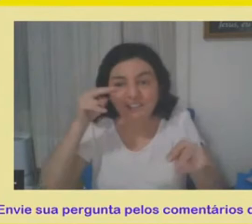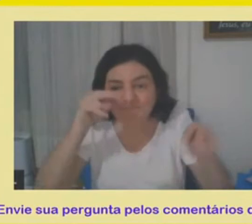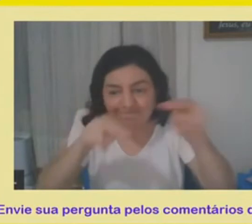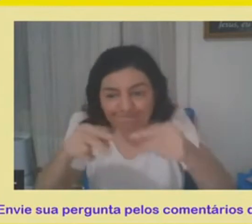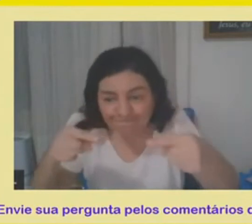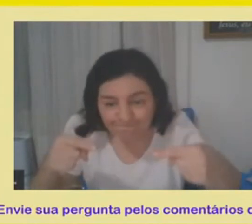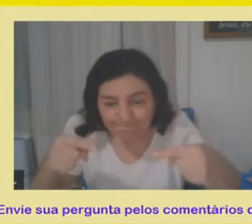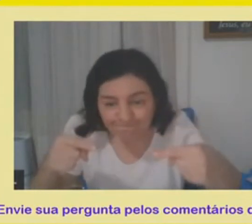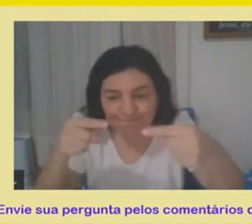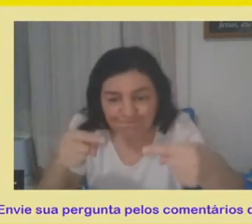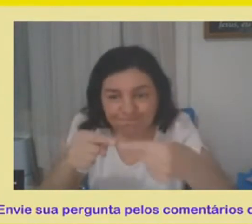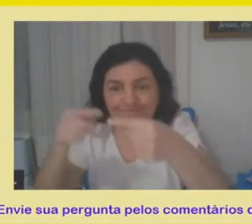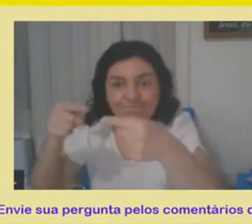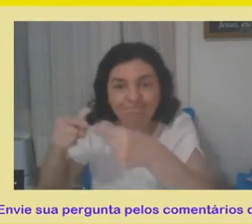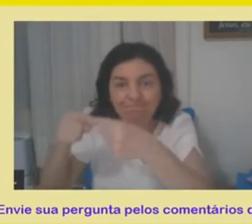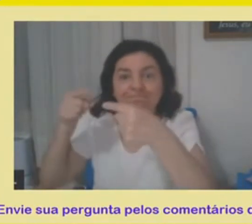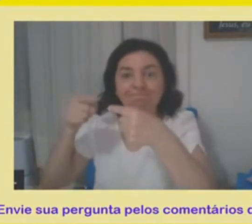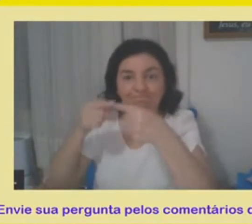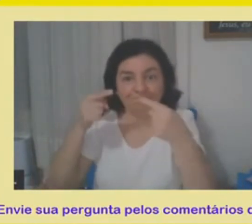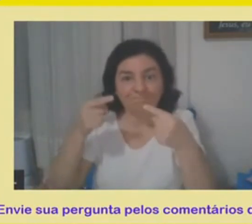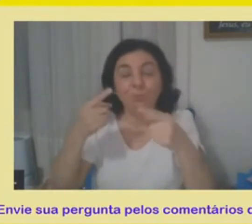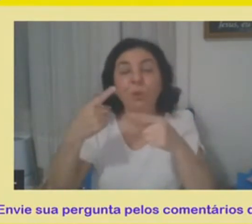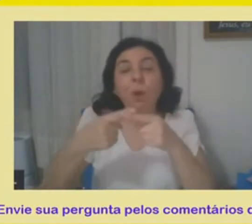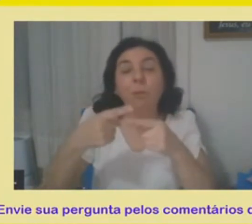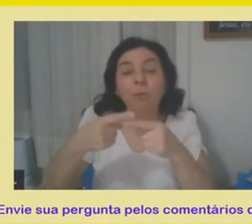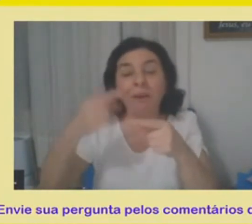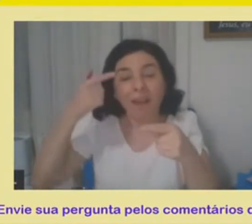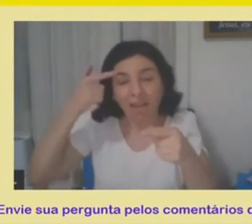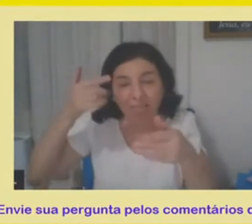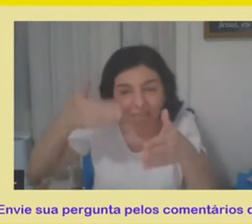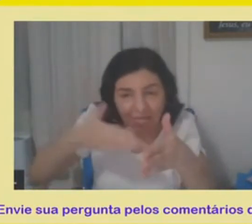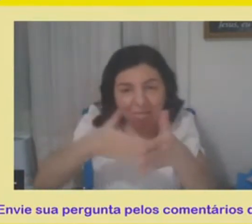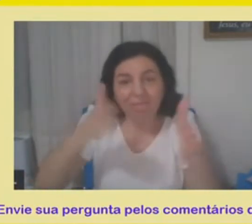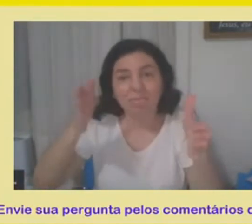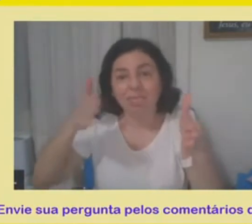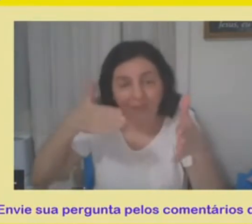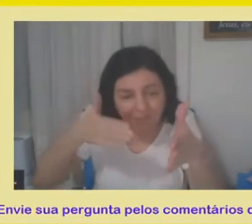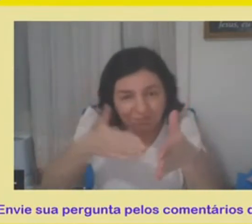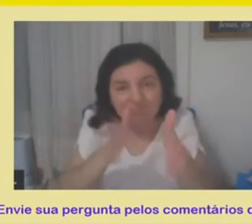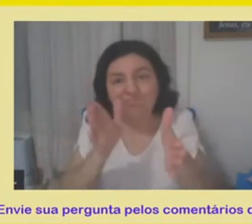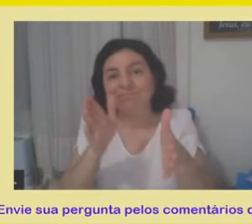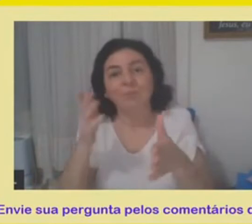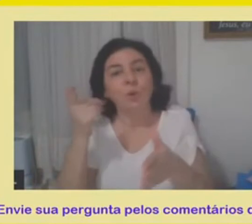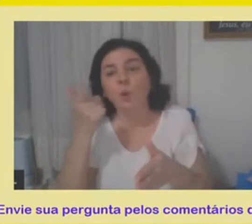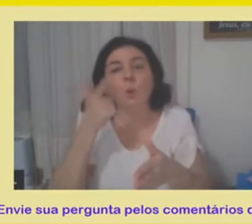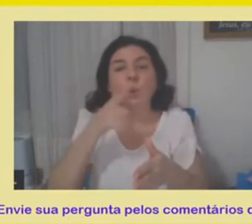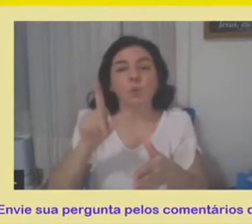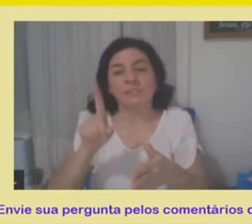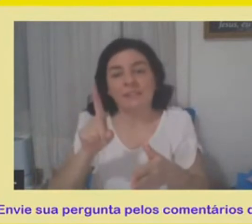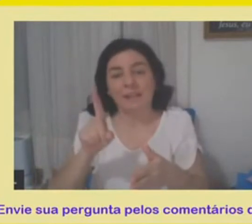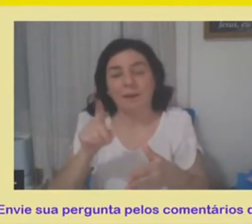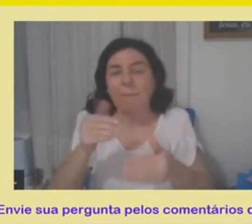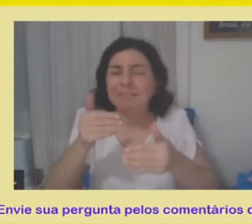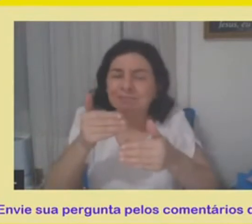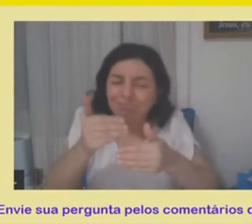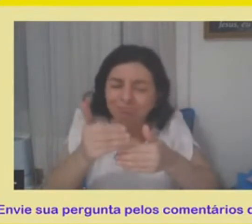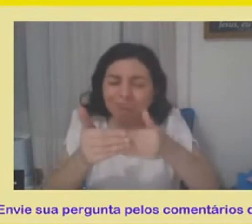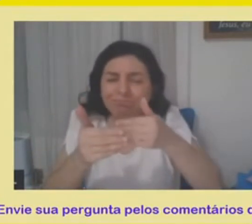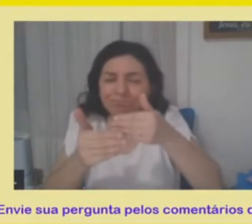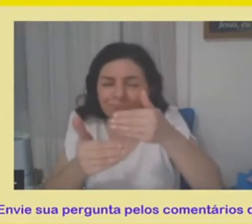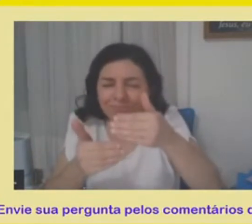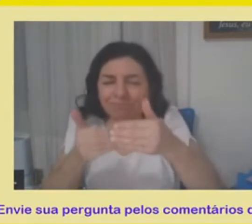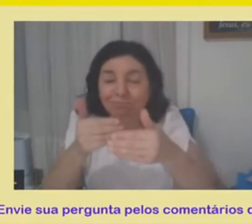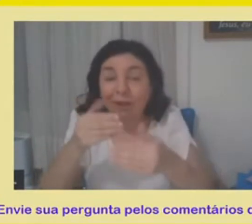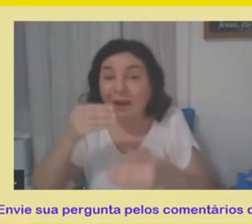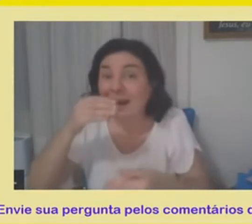conseguirem combinar, por exemplo, visual para combinar. Essa plaquinha combina com qual que está na tabela? E